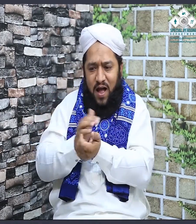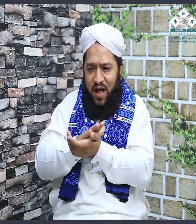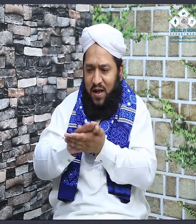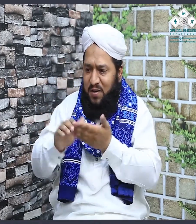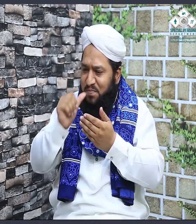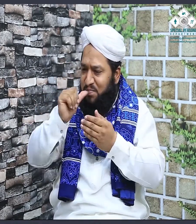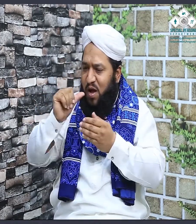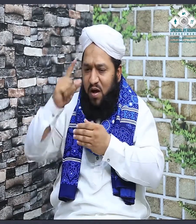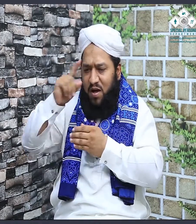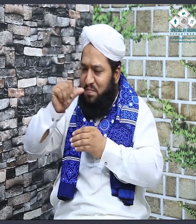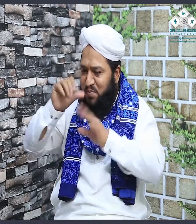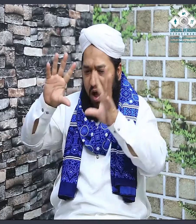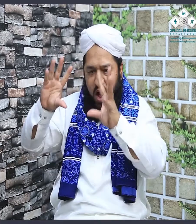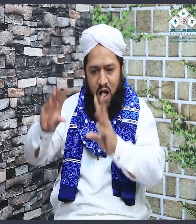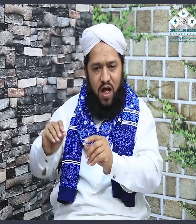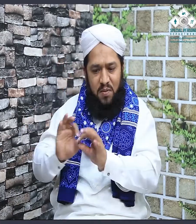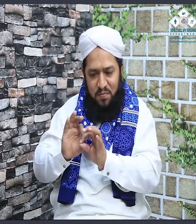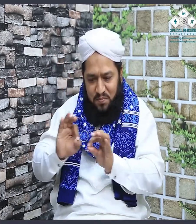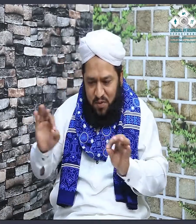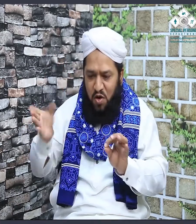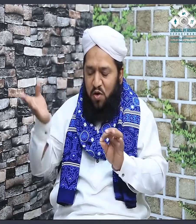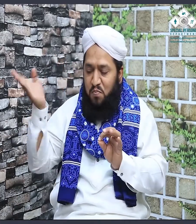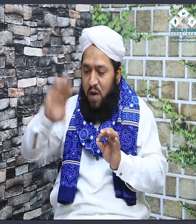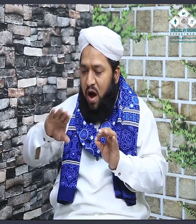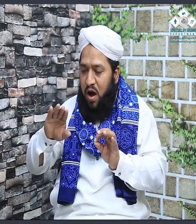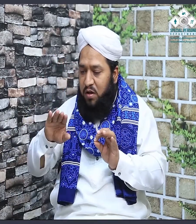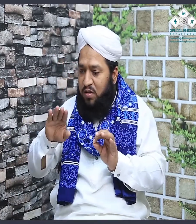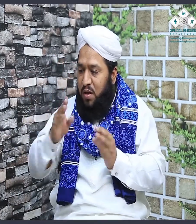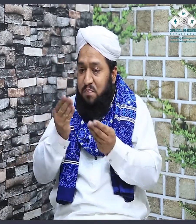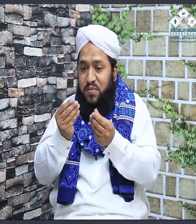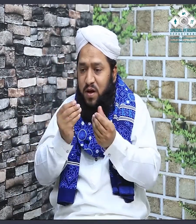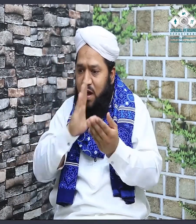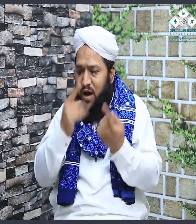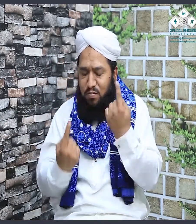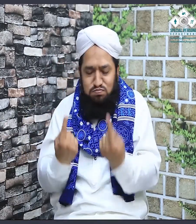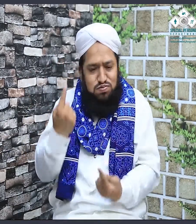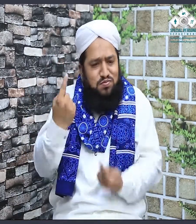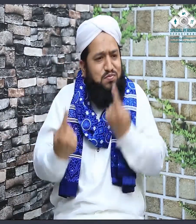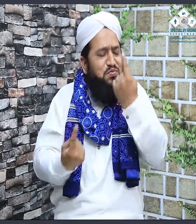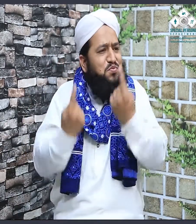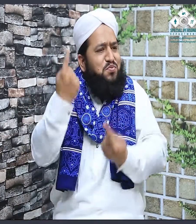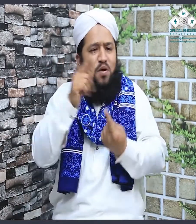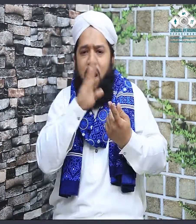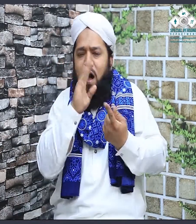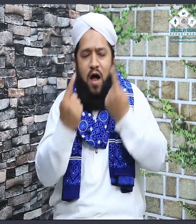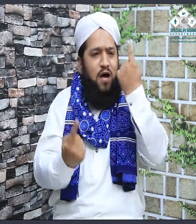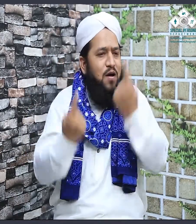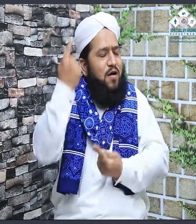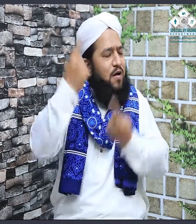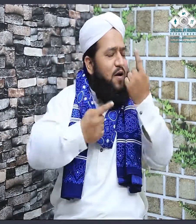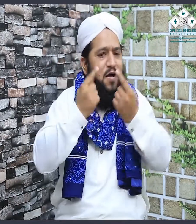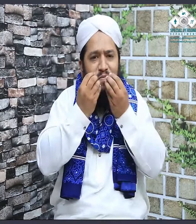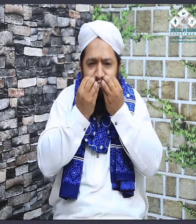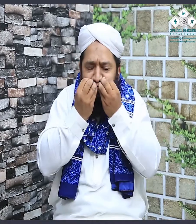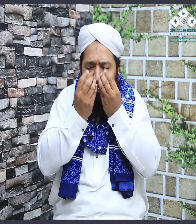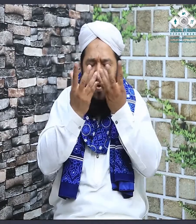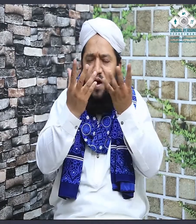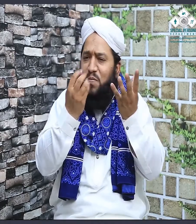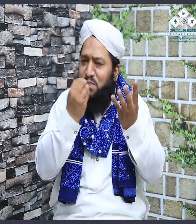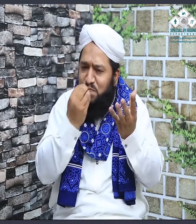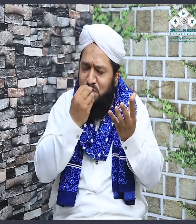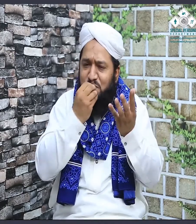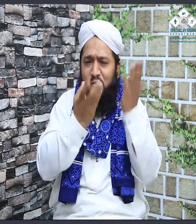پر پانی آئے, اب وہ پانی چلا گیا تو زمین سرسبز ہو گئی, شاداب ہو گئی, گرینری ہو گئی. ایسی گرینری ہوئی, ایسی کھیتیاں